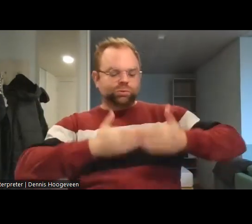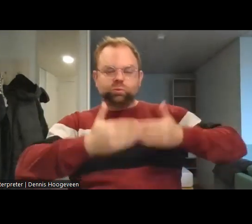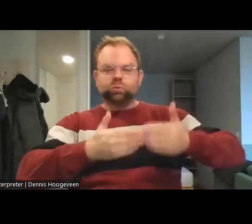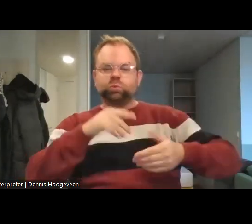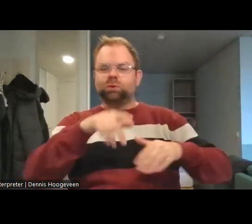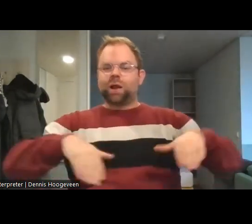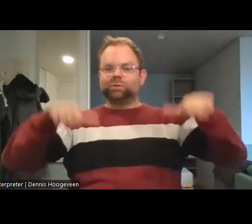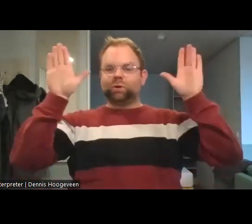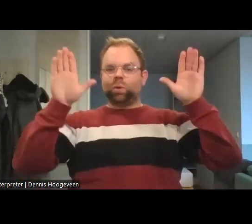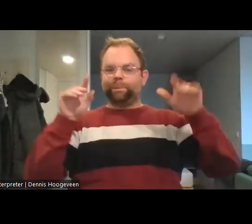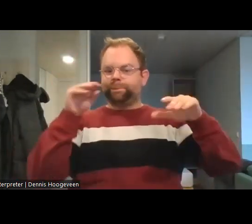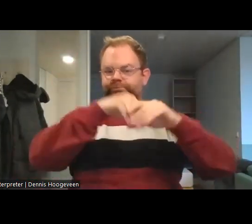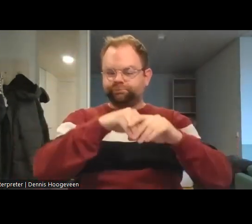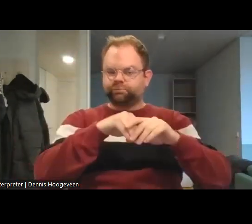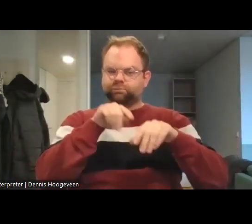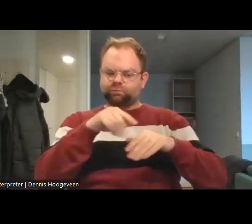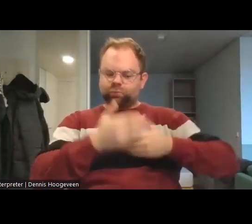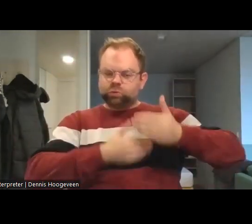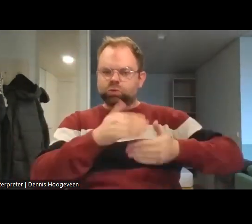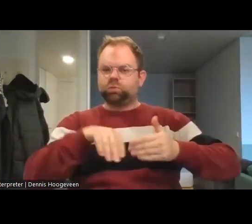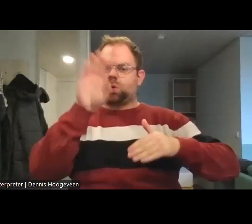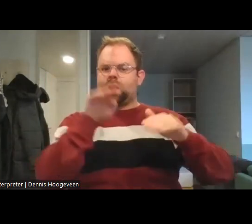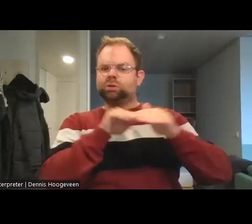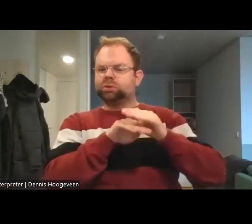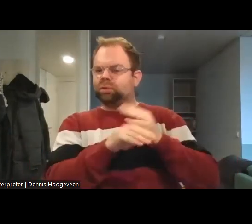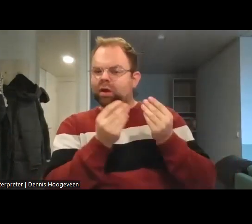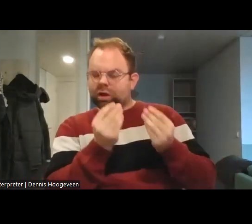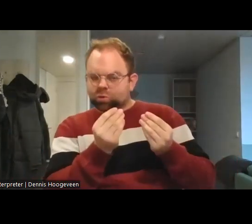pour les personnes qui sont réfugiées,